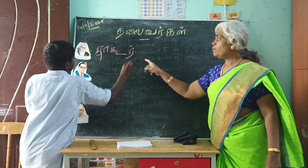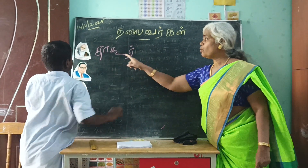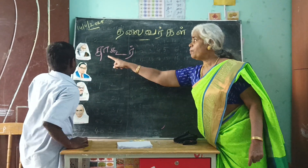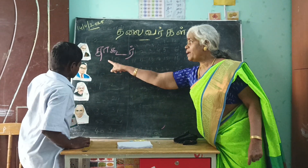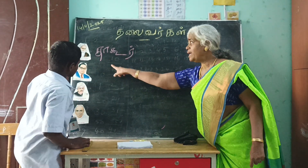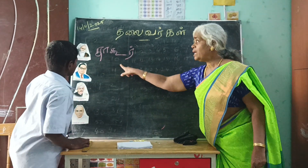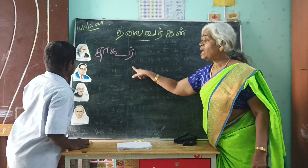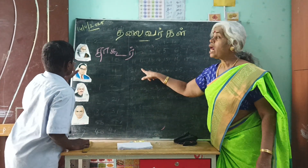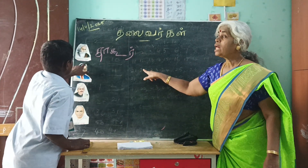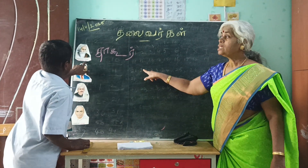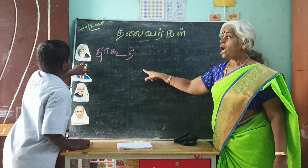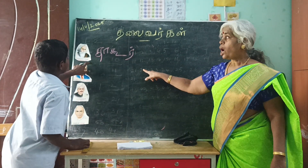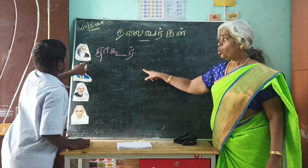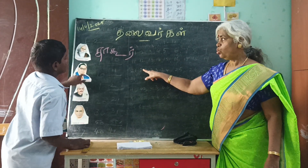இவரோட பெயர் தாகூர்.